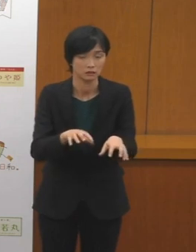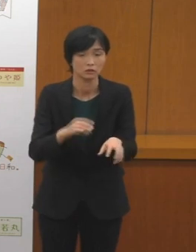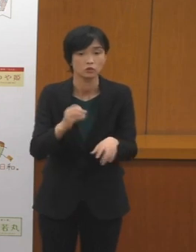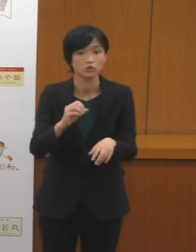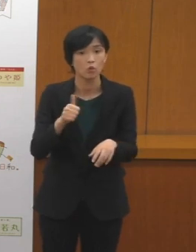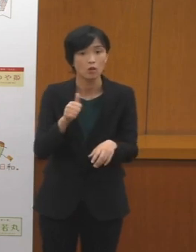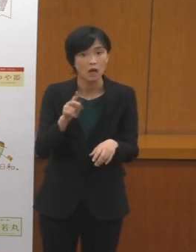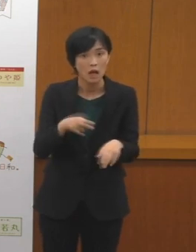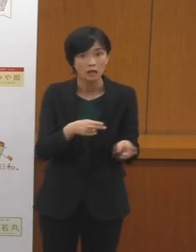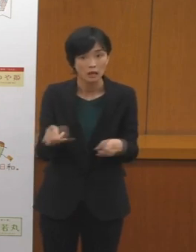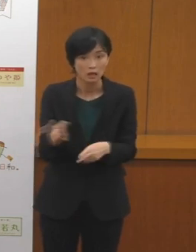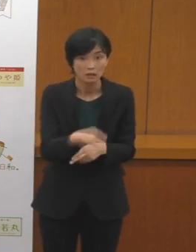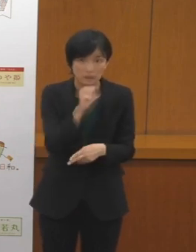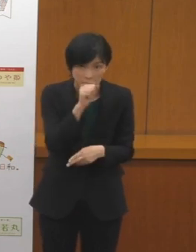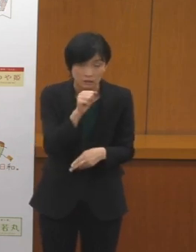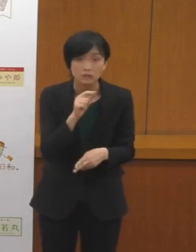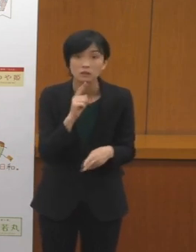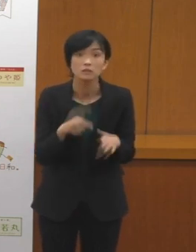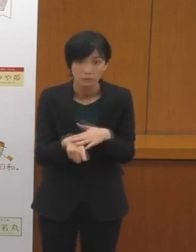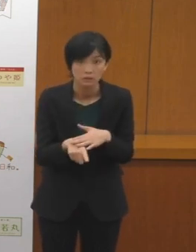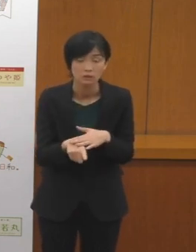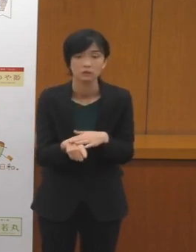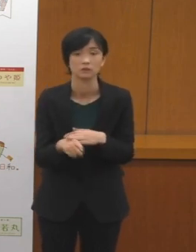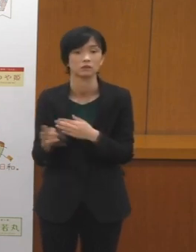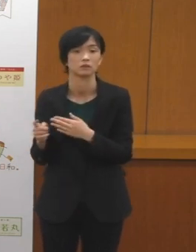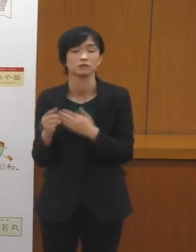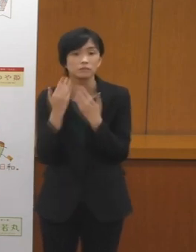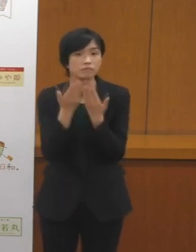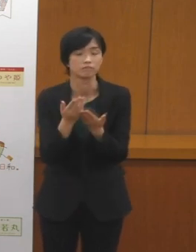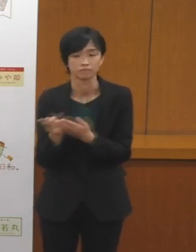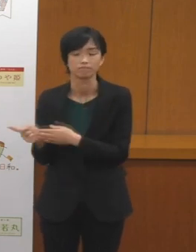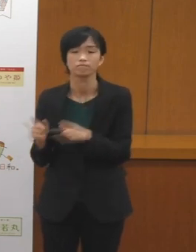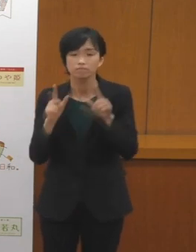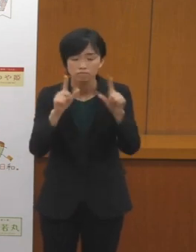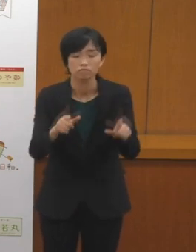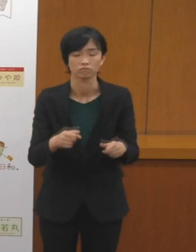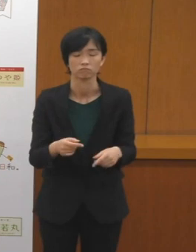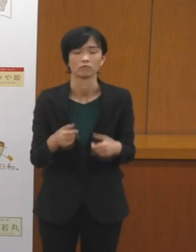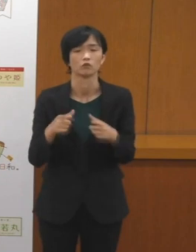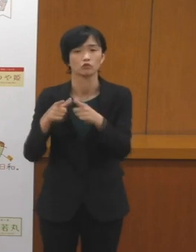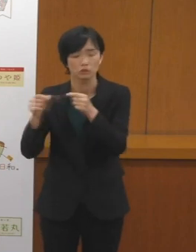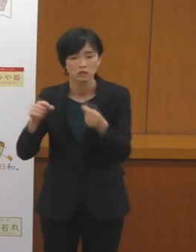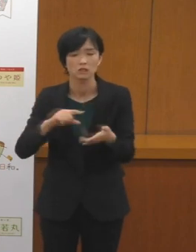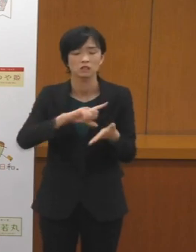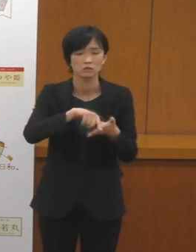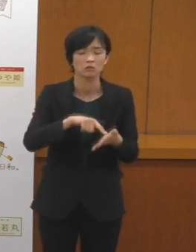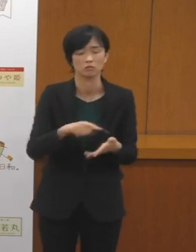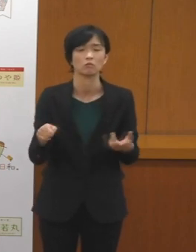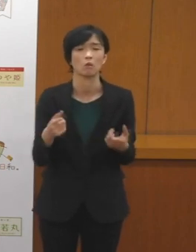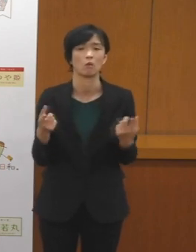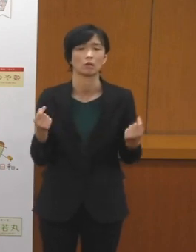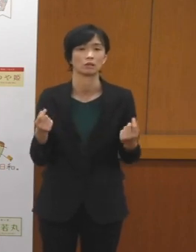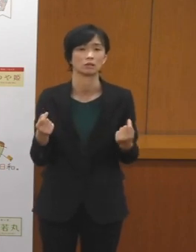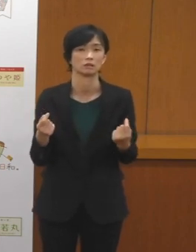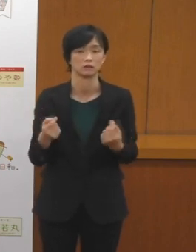制が必要じゃないかということをよろしいですそうですねあの同じだと思いますただ